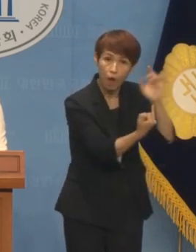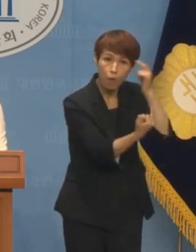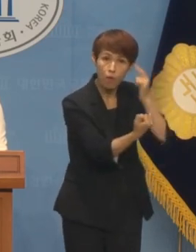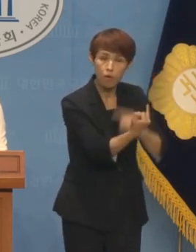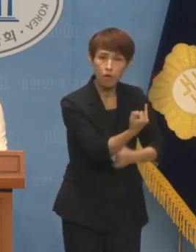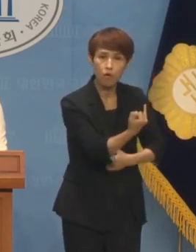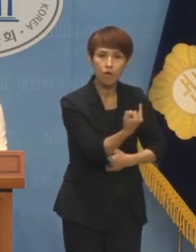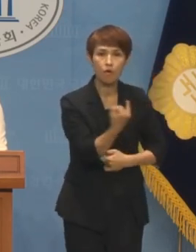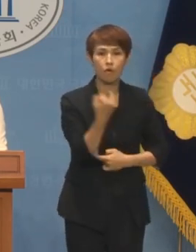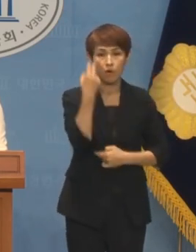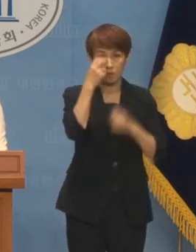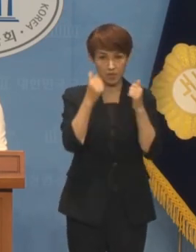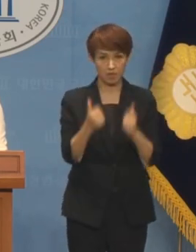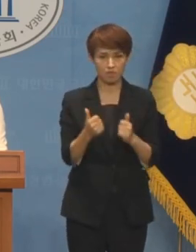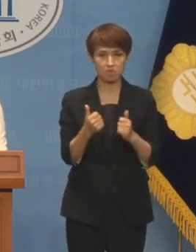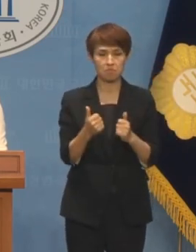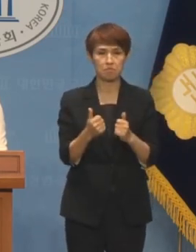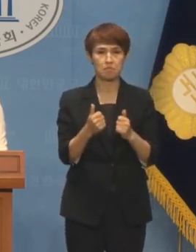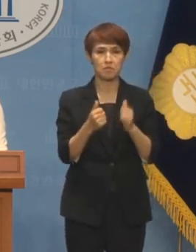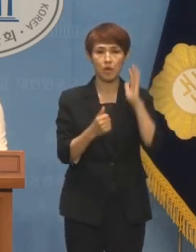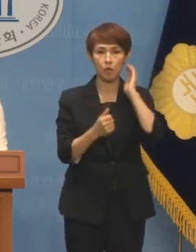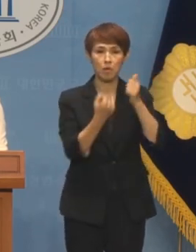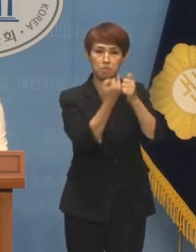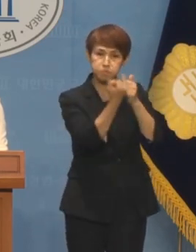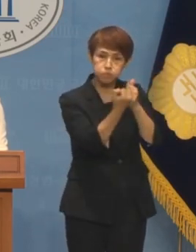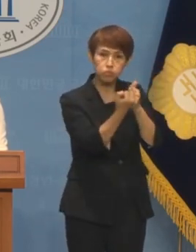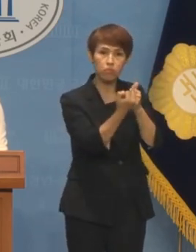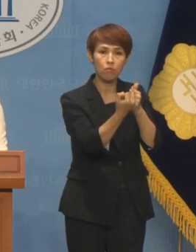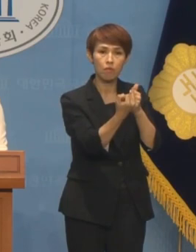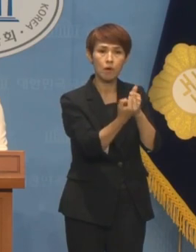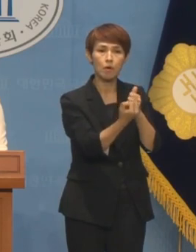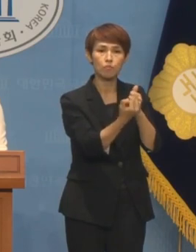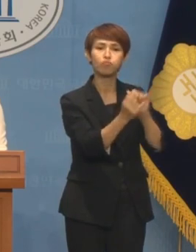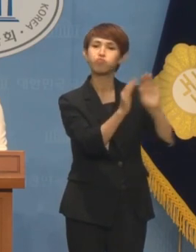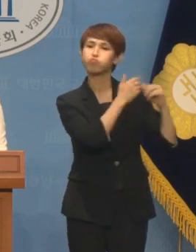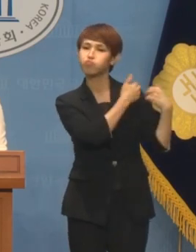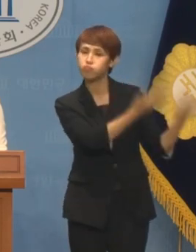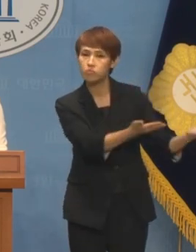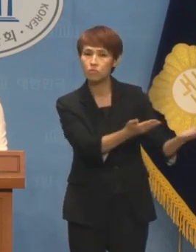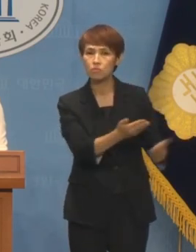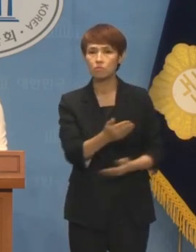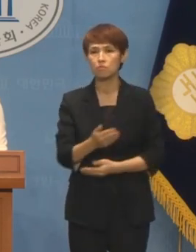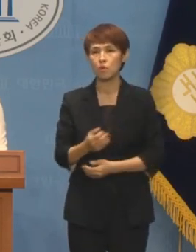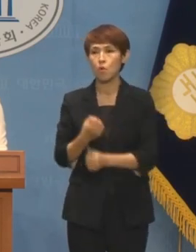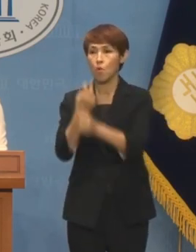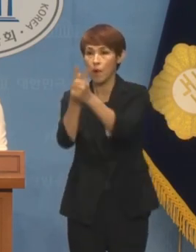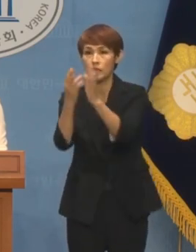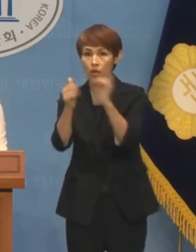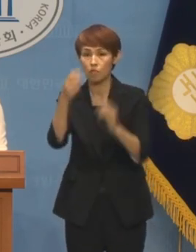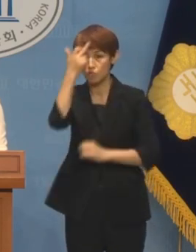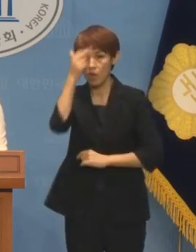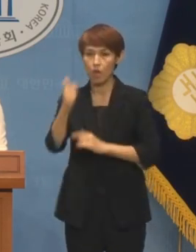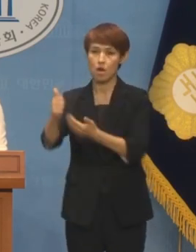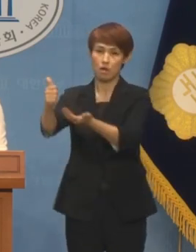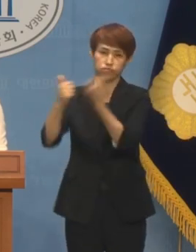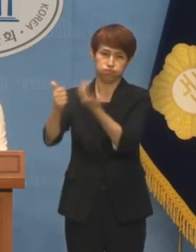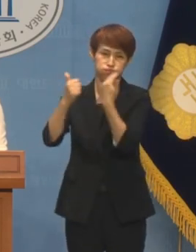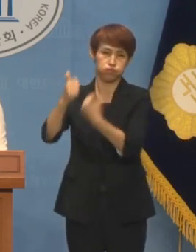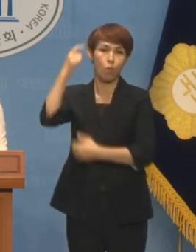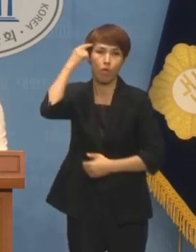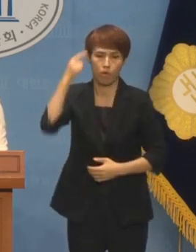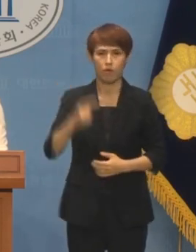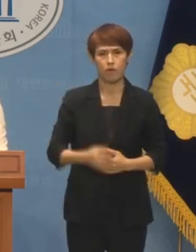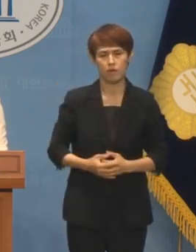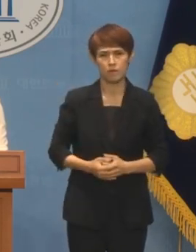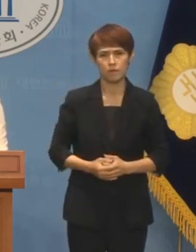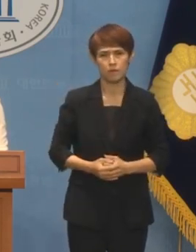검찰은 명품백을 수수한 김건희 여사는 놔두고 왜 제보한 사람, 고발한 사람들만 괴롭힙니까?